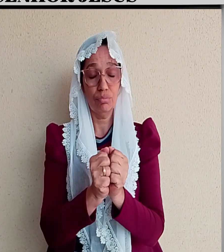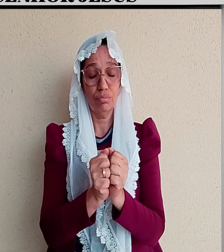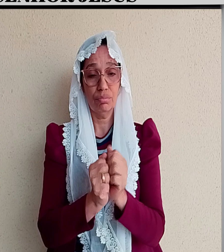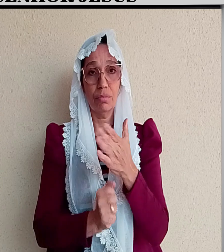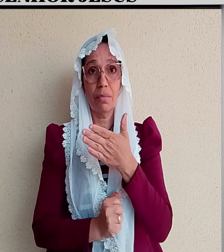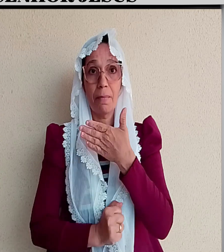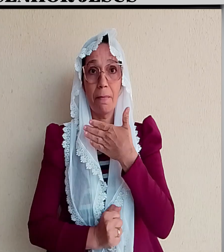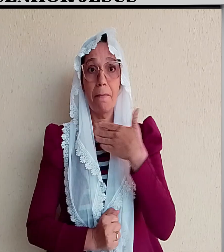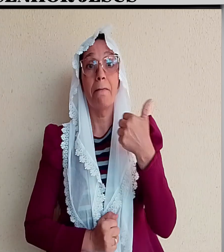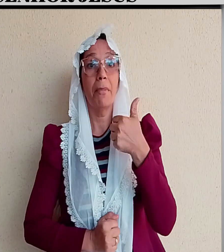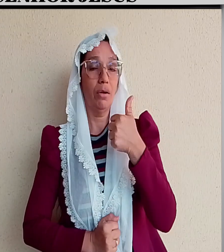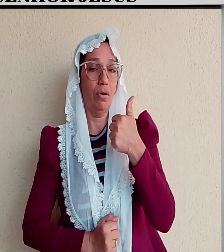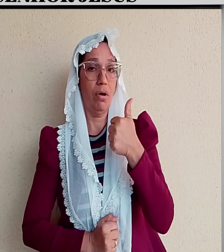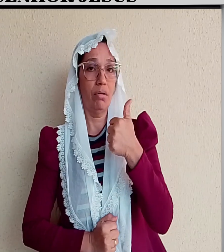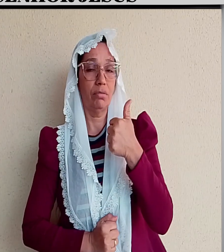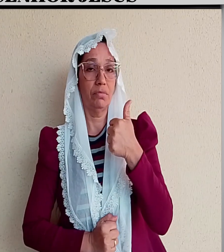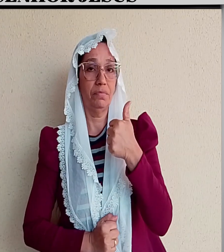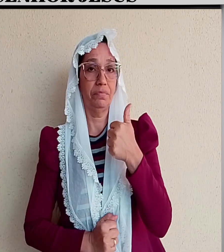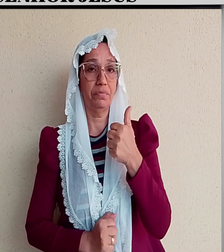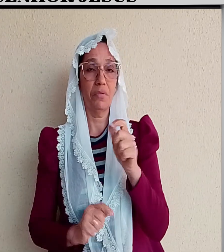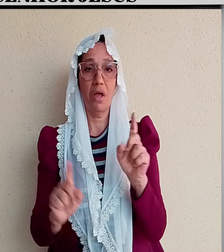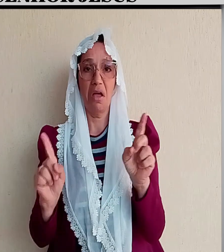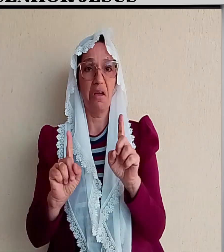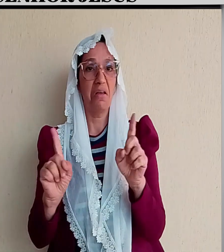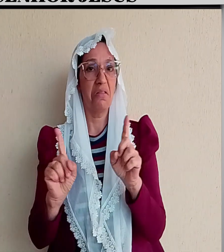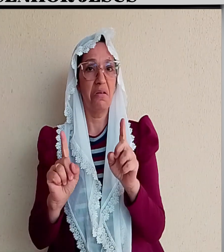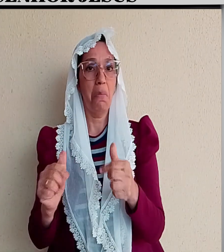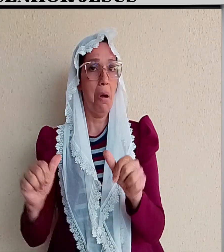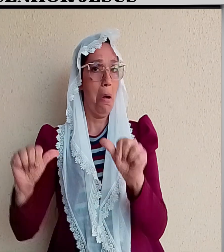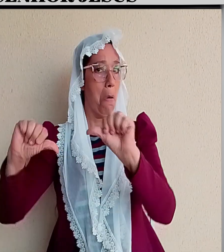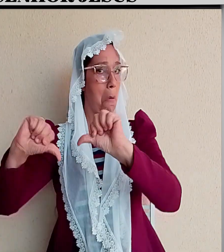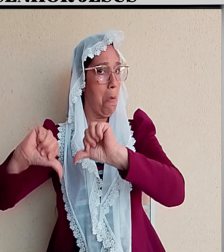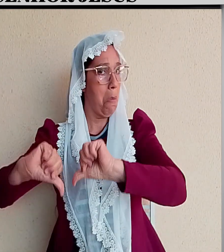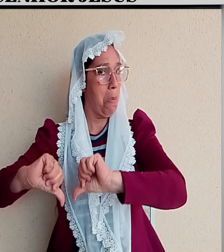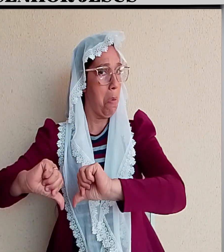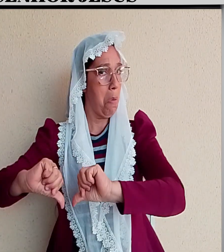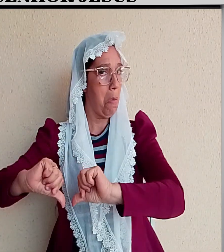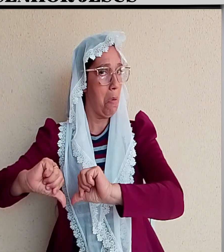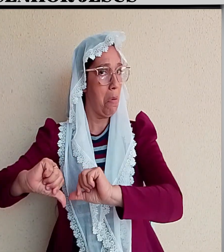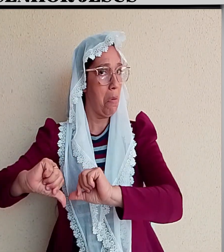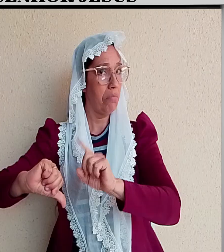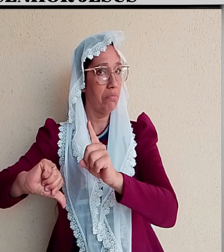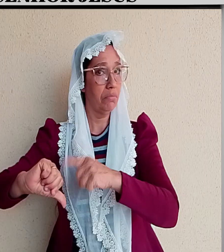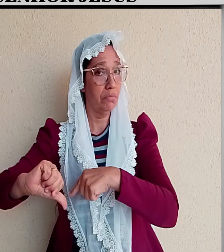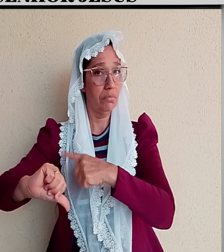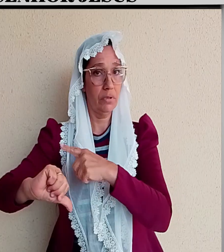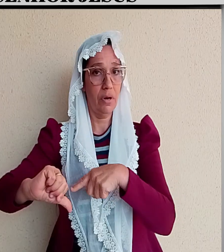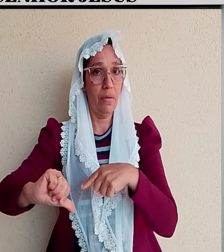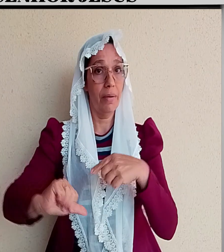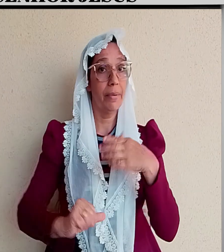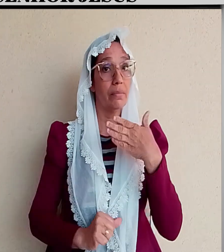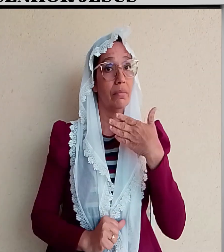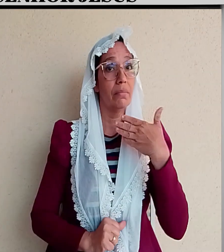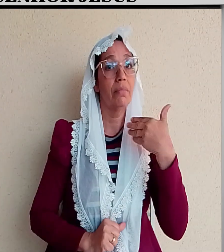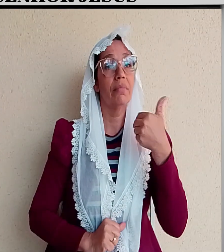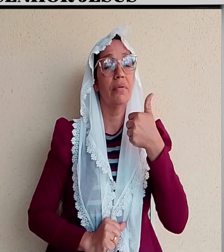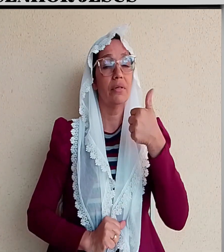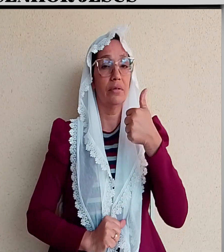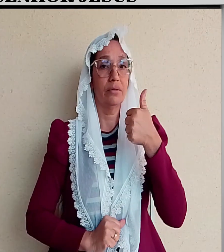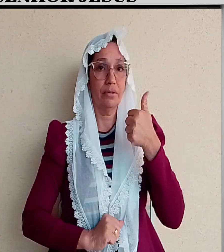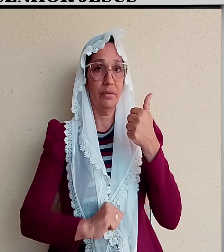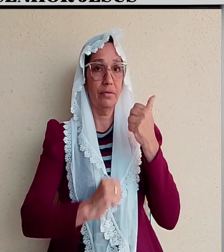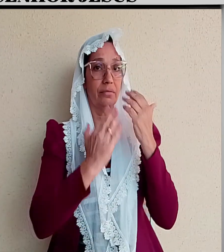sua rede, nos conectar naquilo que é do céu, porque cada vez mais aleluia, que está preparado para o mundo